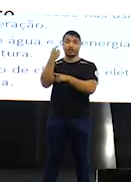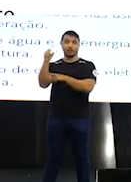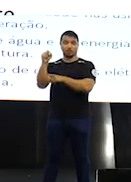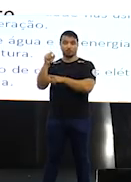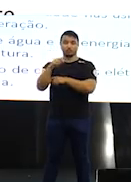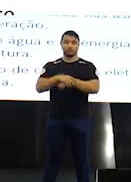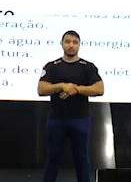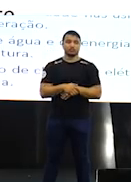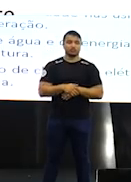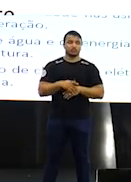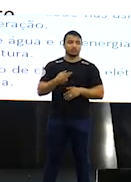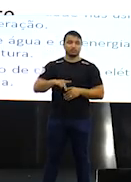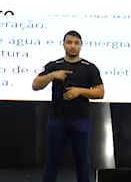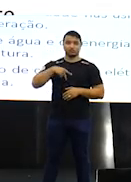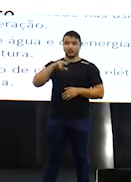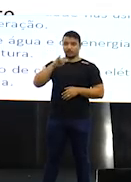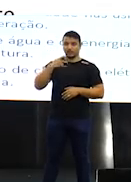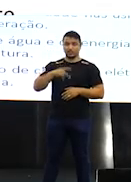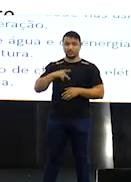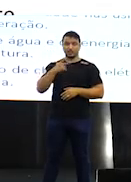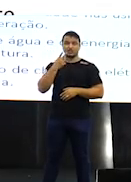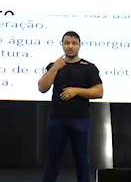Gente, nós não estamos no inverno no Ceará.